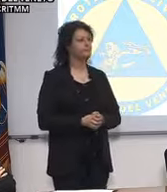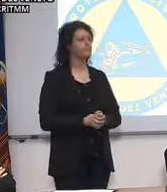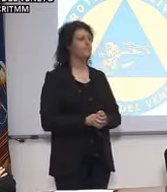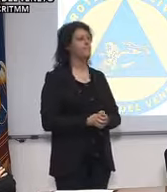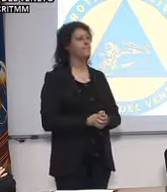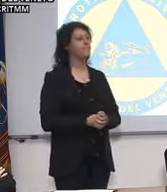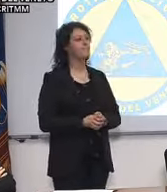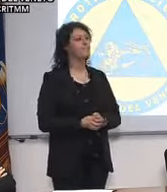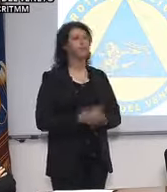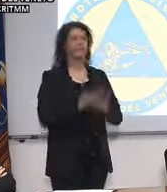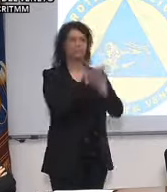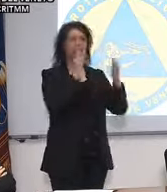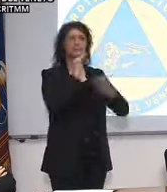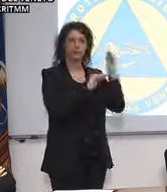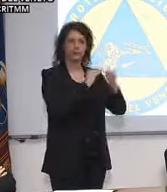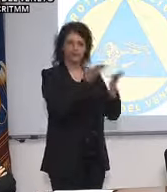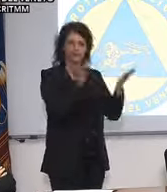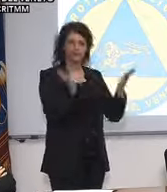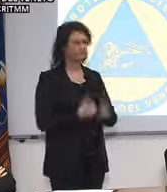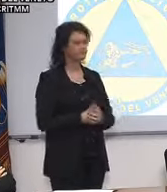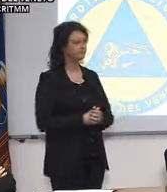una cosa. Prego.